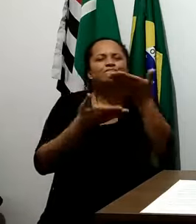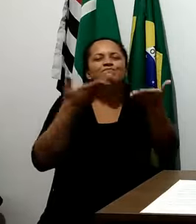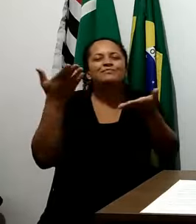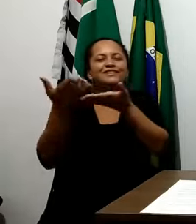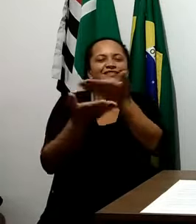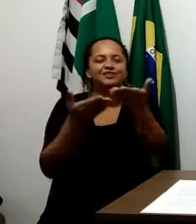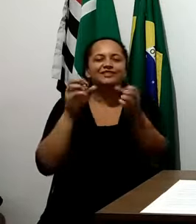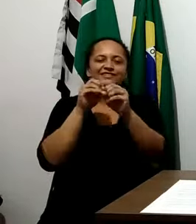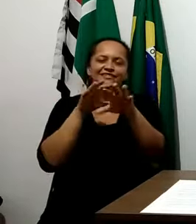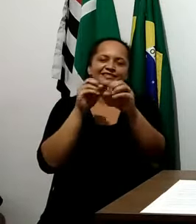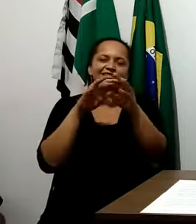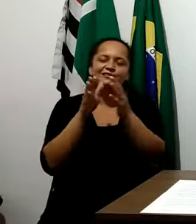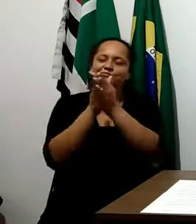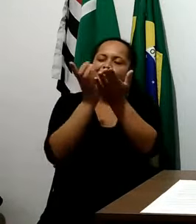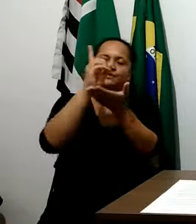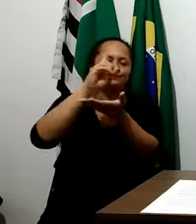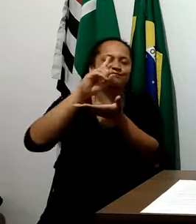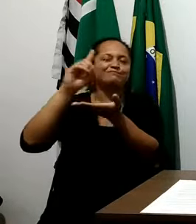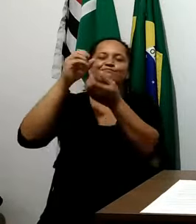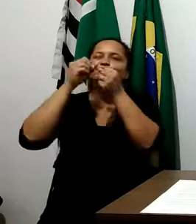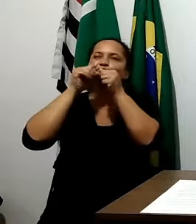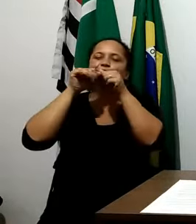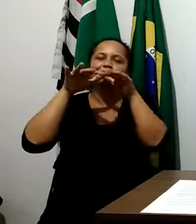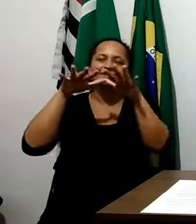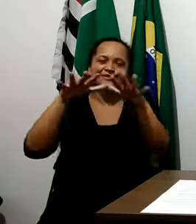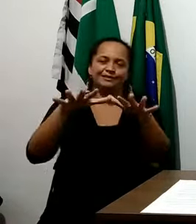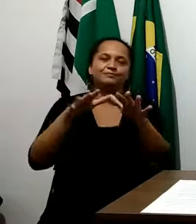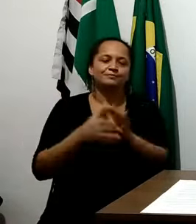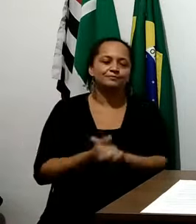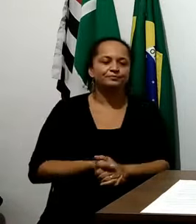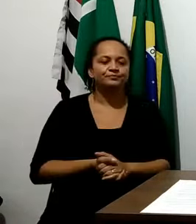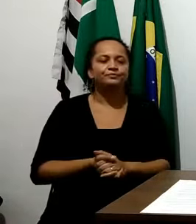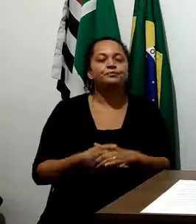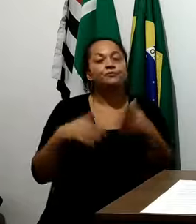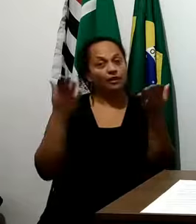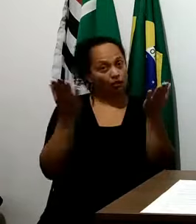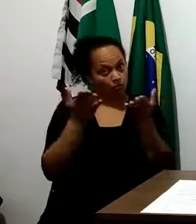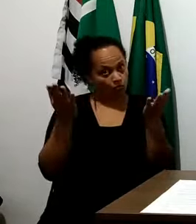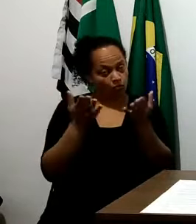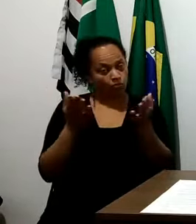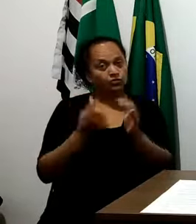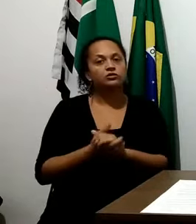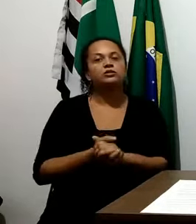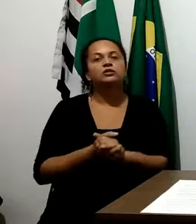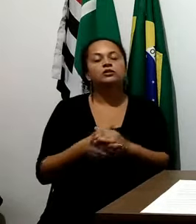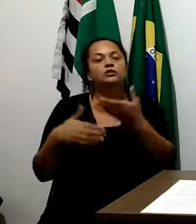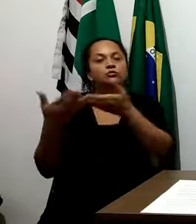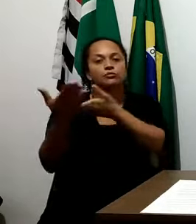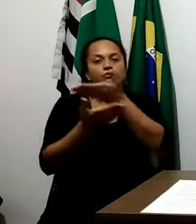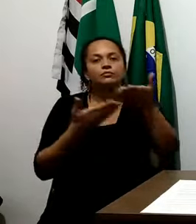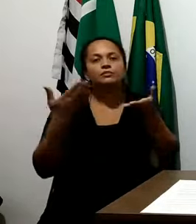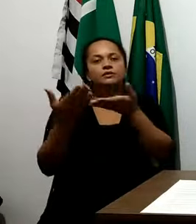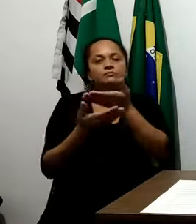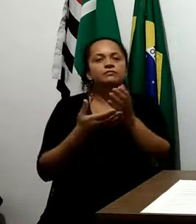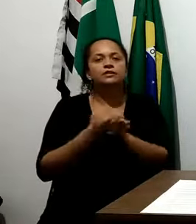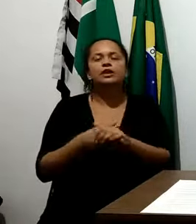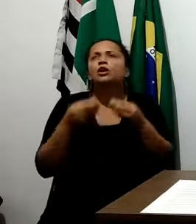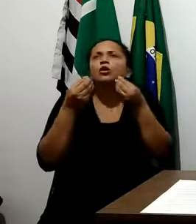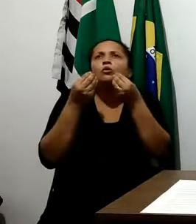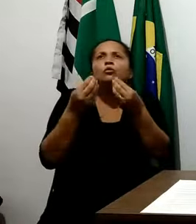palavras tão abençoadas. Eu quero compartilhar com os irmãos sobre a arte de interceder,